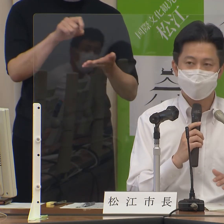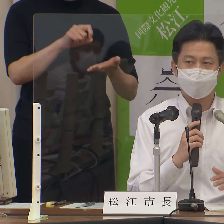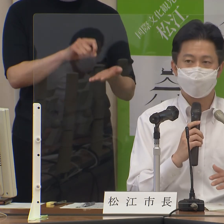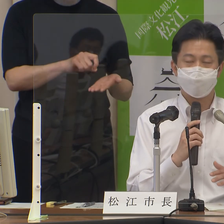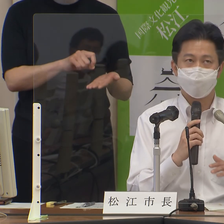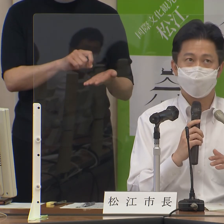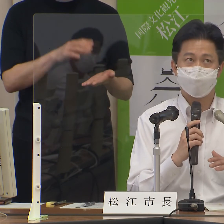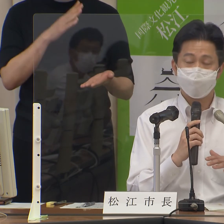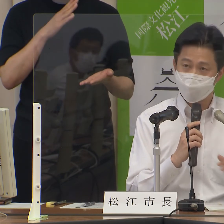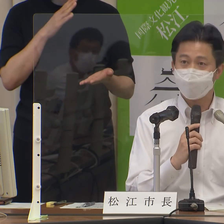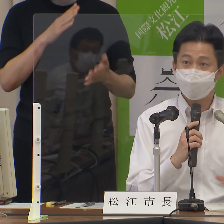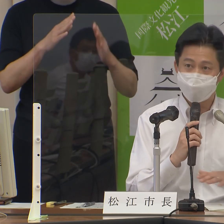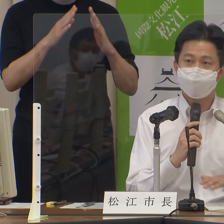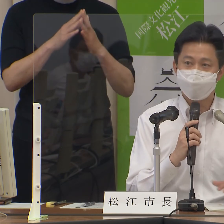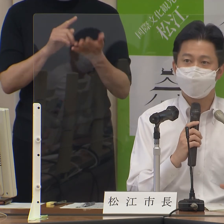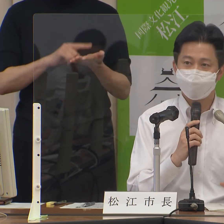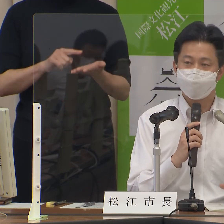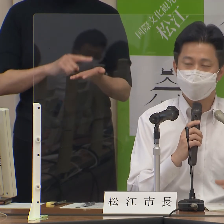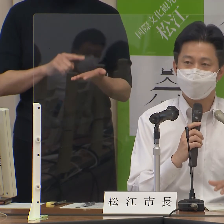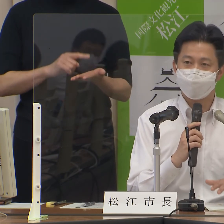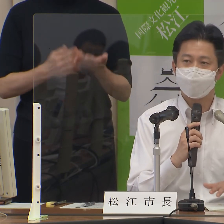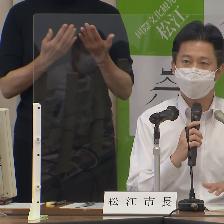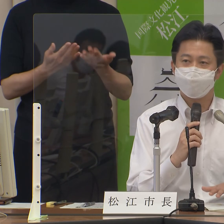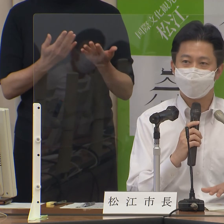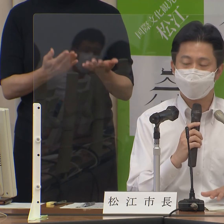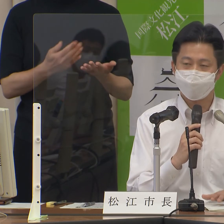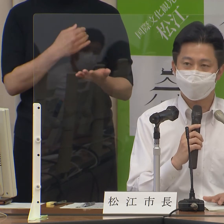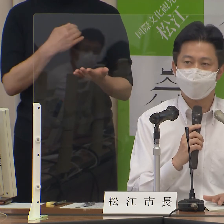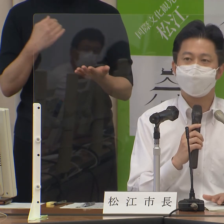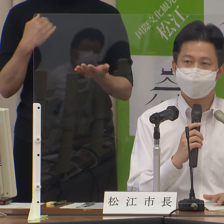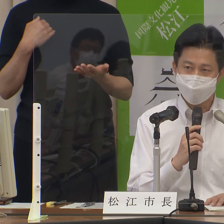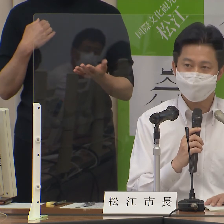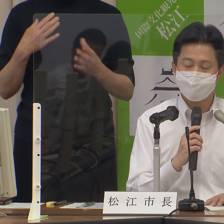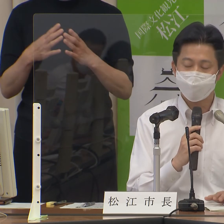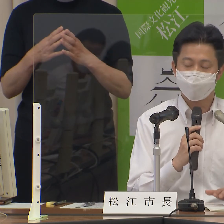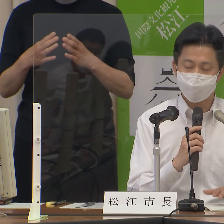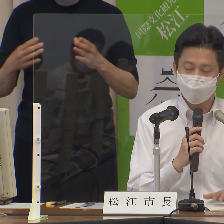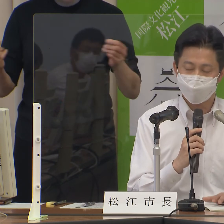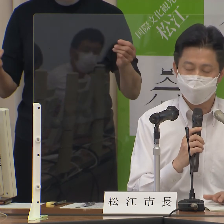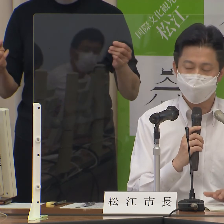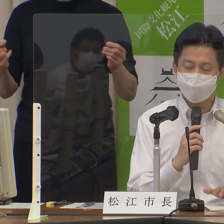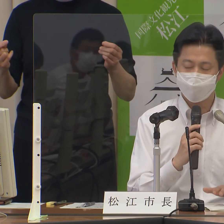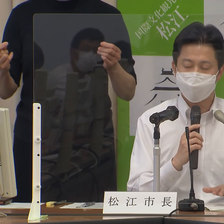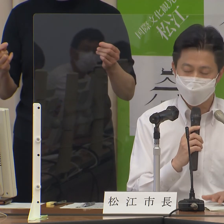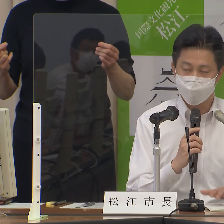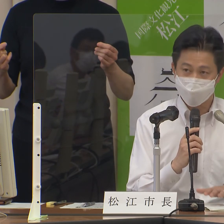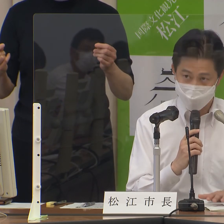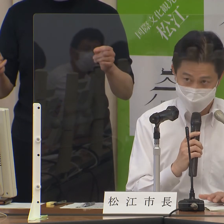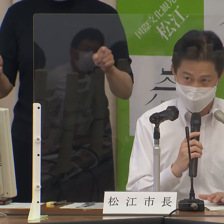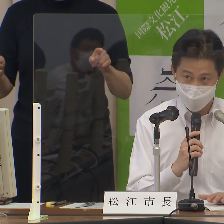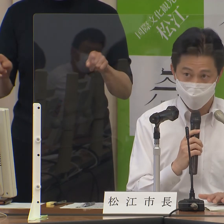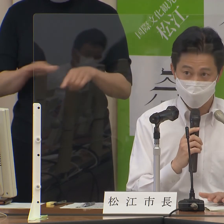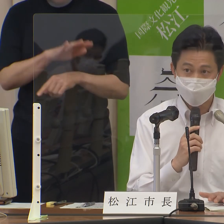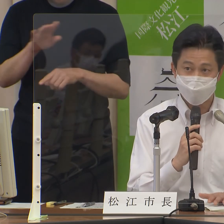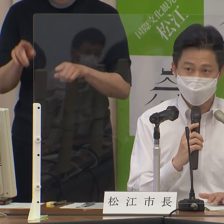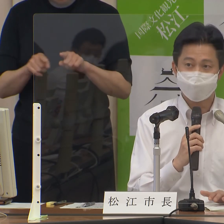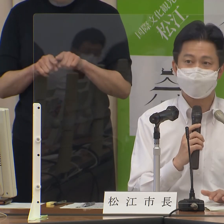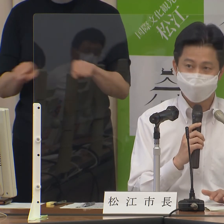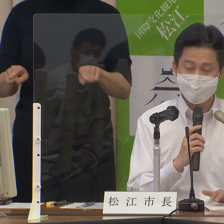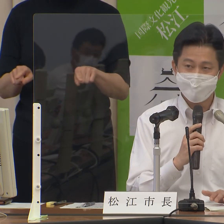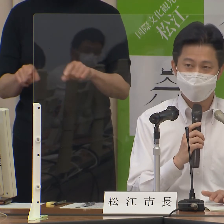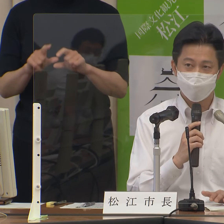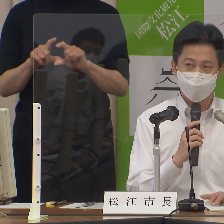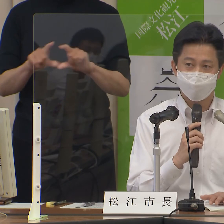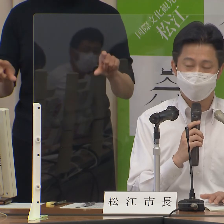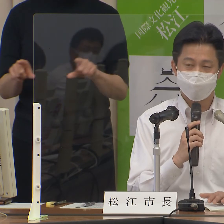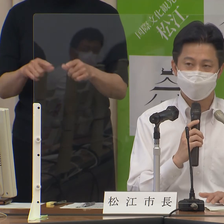だ全校統一的にですね同じ運用ができているわけではないんですが、タブレット端末の活用持ち帰りなどもしながらです